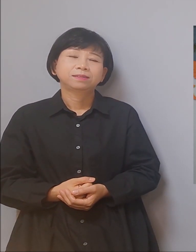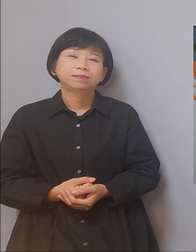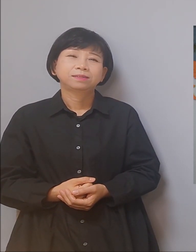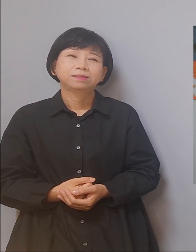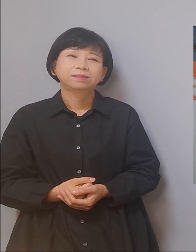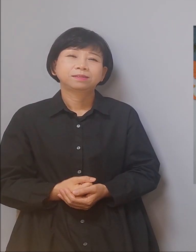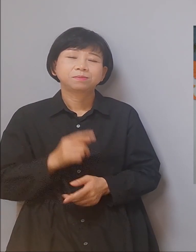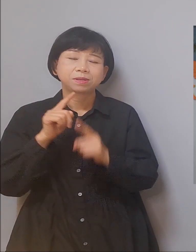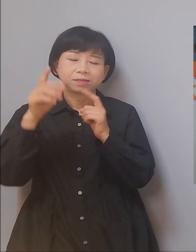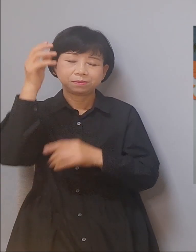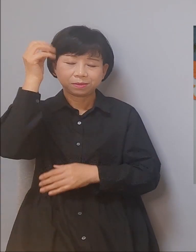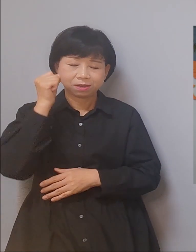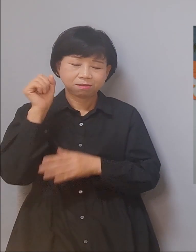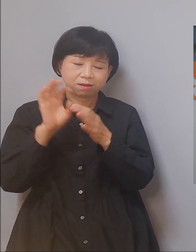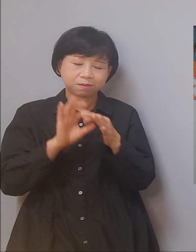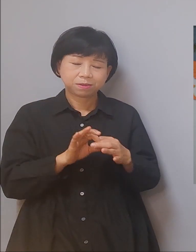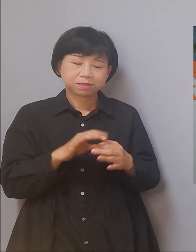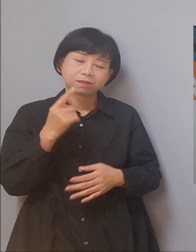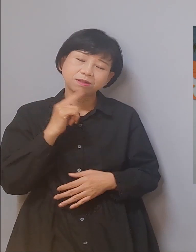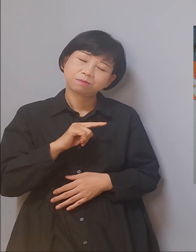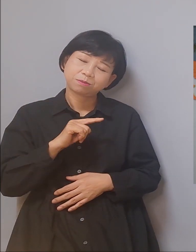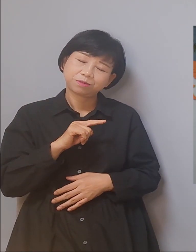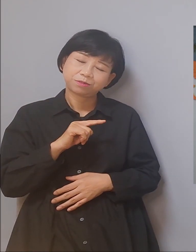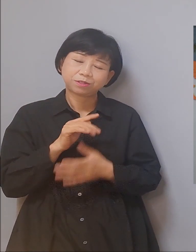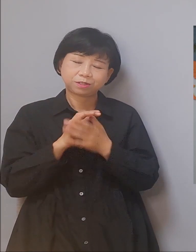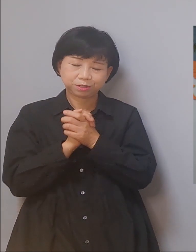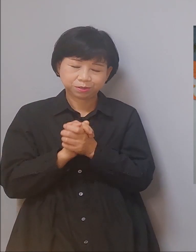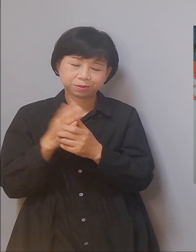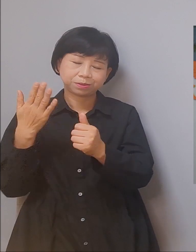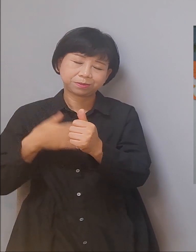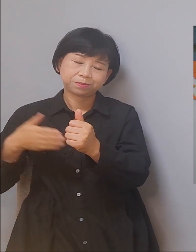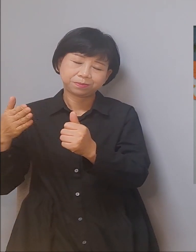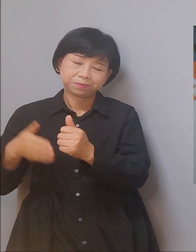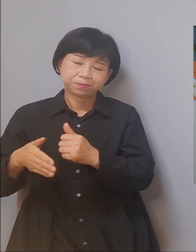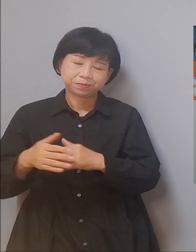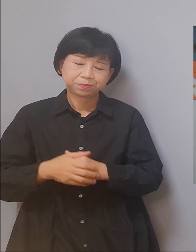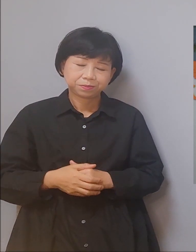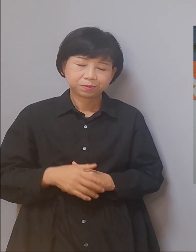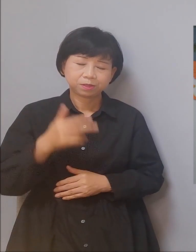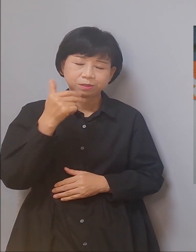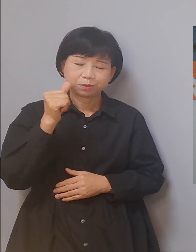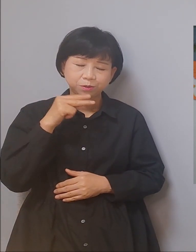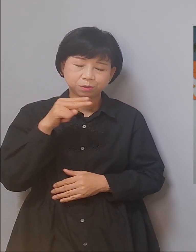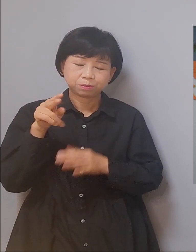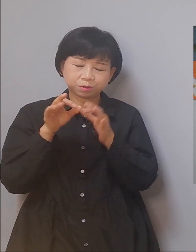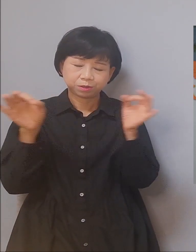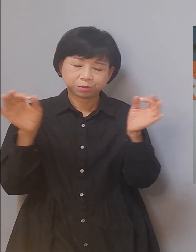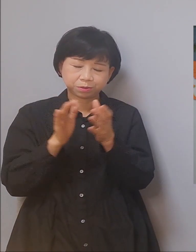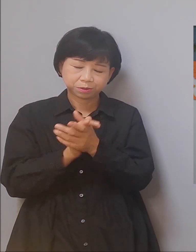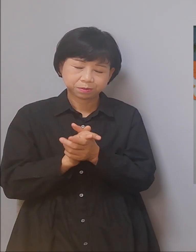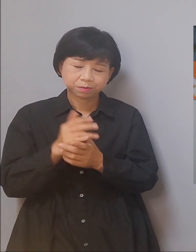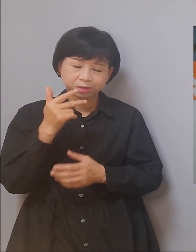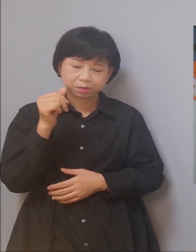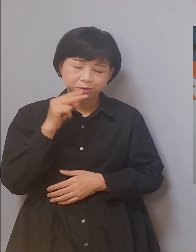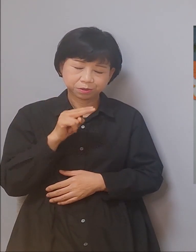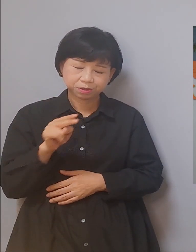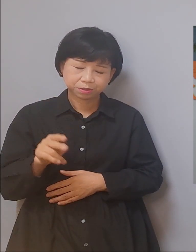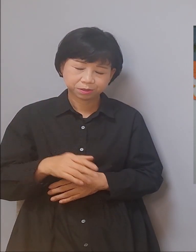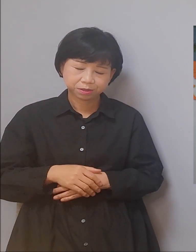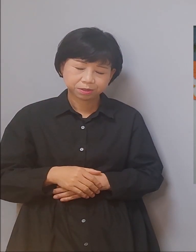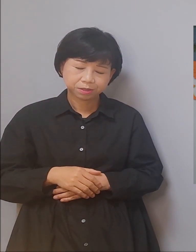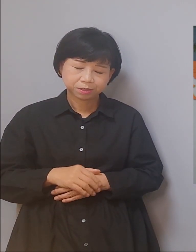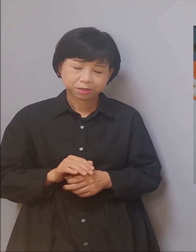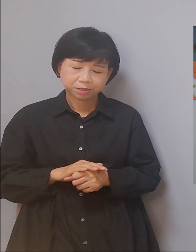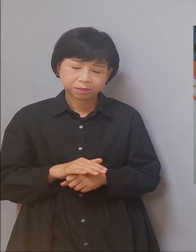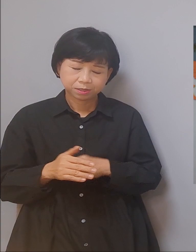우리 말씀 기억하면서 우리 1분 정도 함께 기도하도록 하겠습니다. 주여 한번 부르시고 함께 기도합니다.